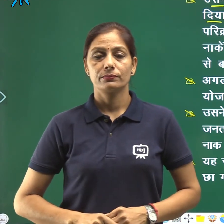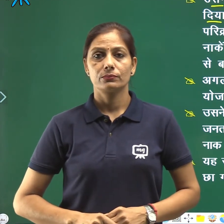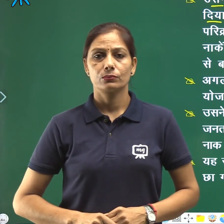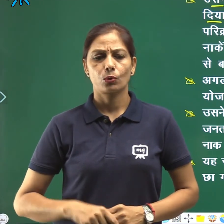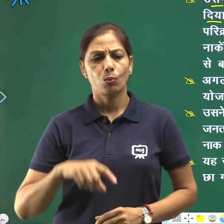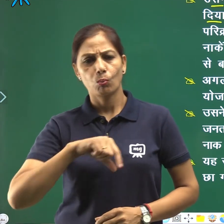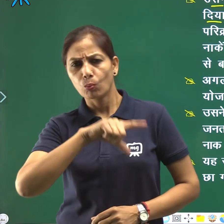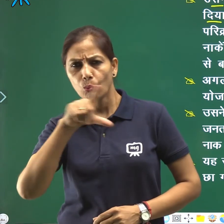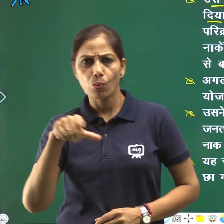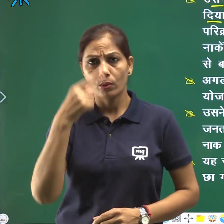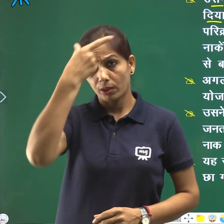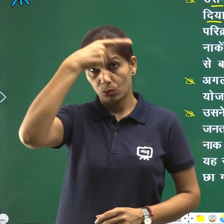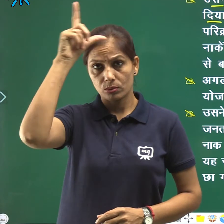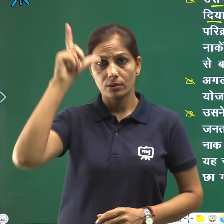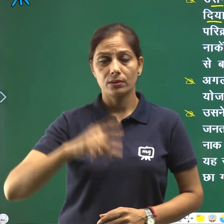पूरे हिंदुस्तान की